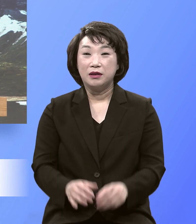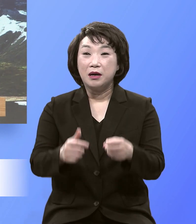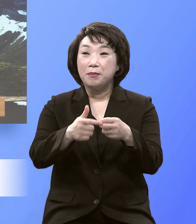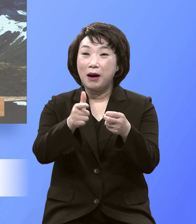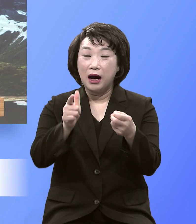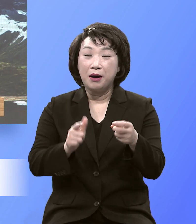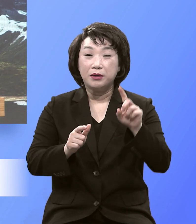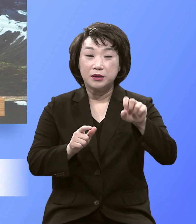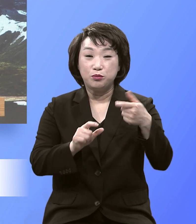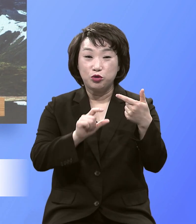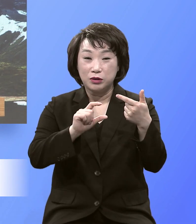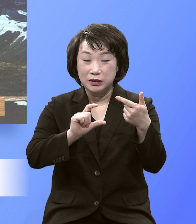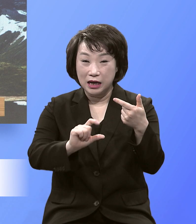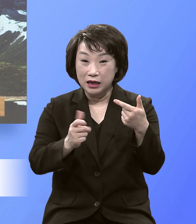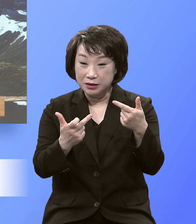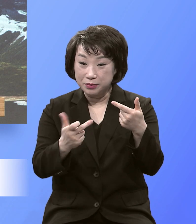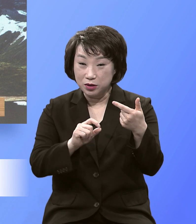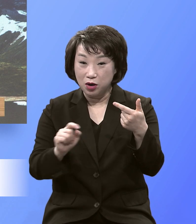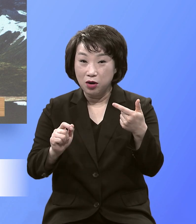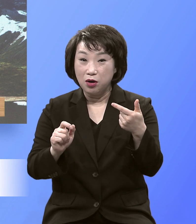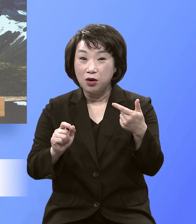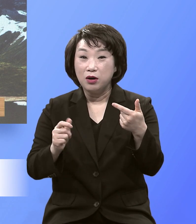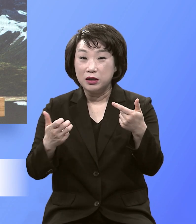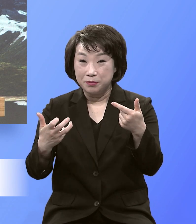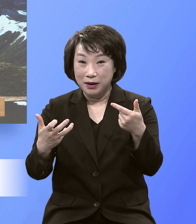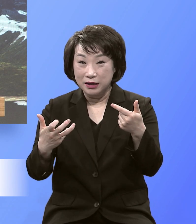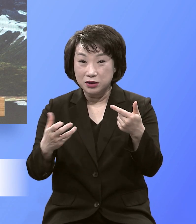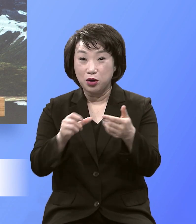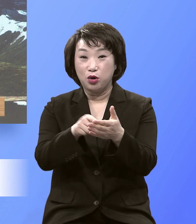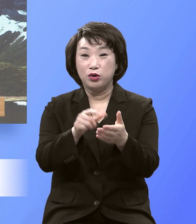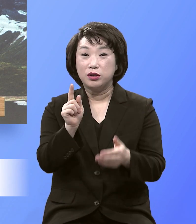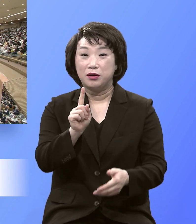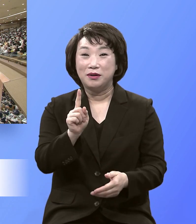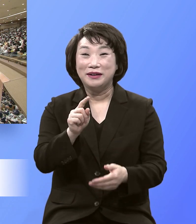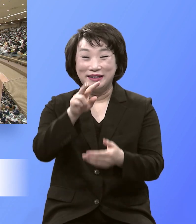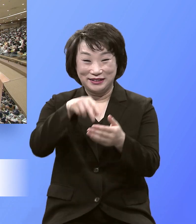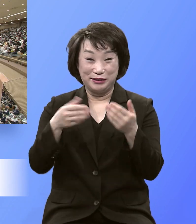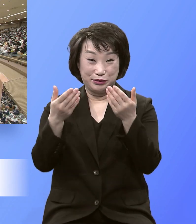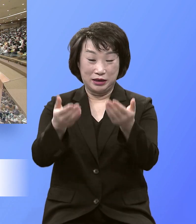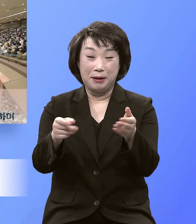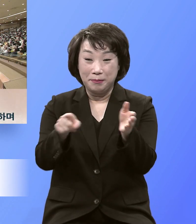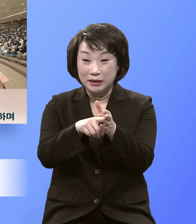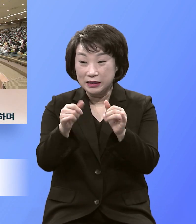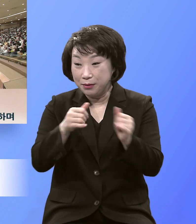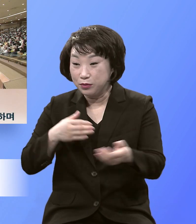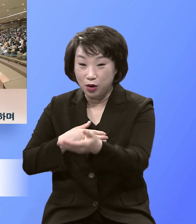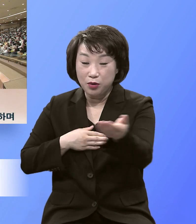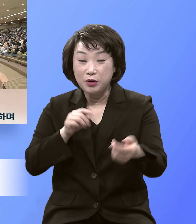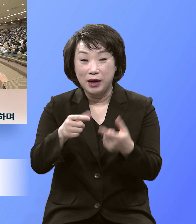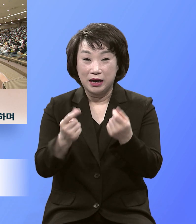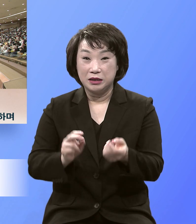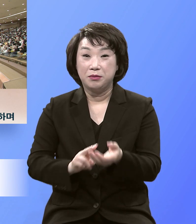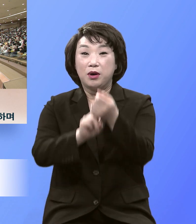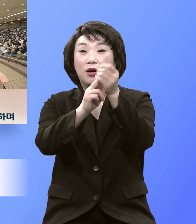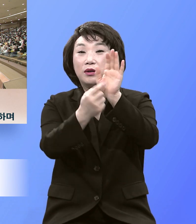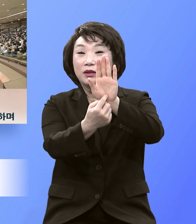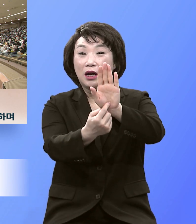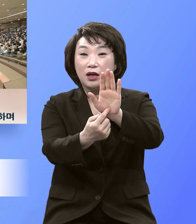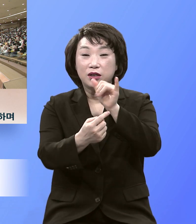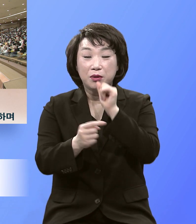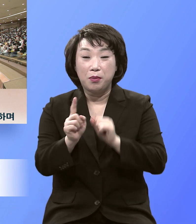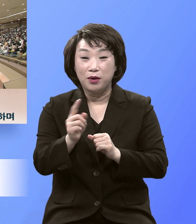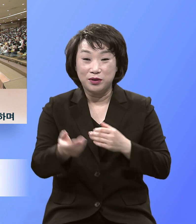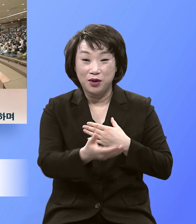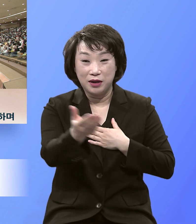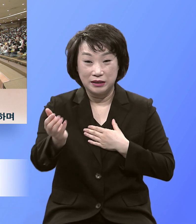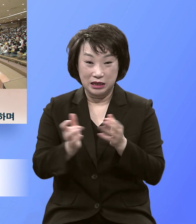마가복음 16장 17절로 18절에 또 읽어봐. 믿는 자들에게는 이런 표적이 따르리니